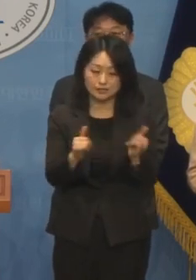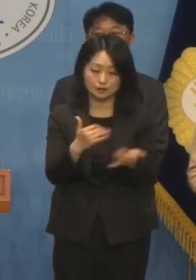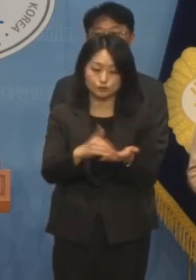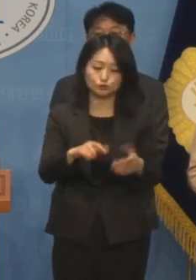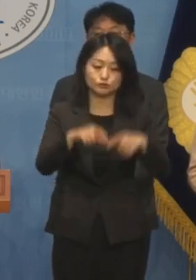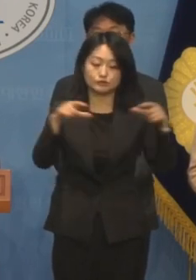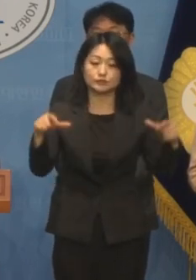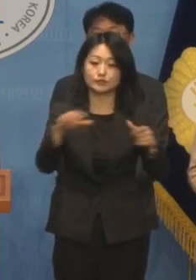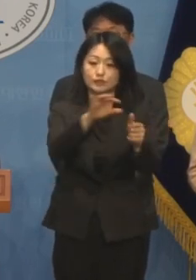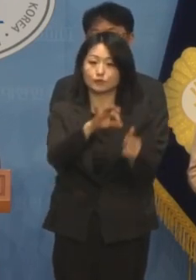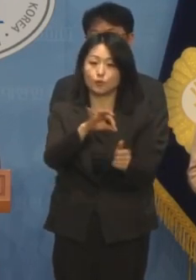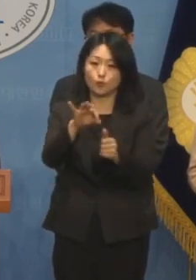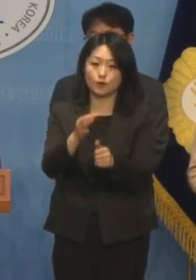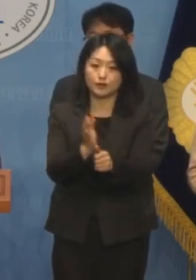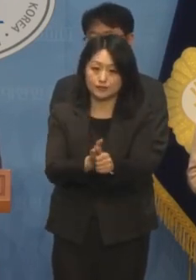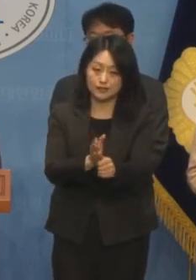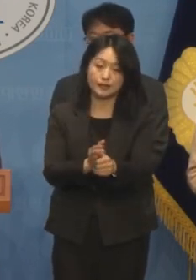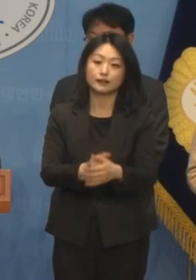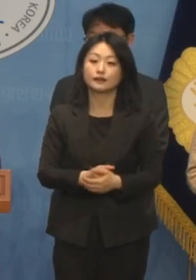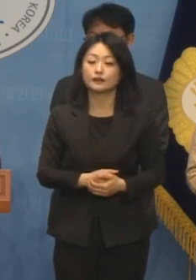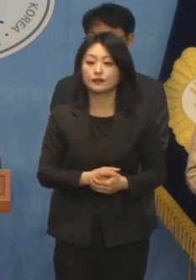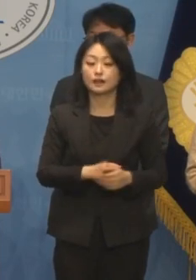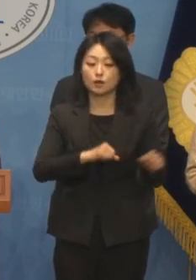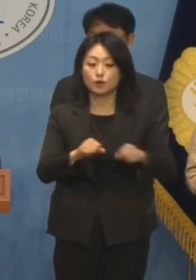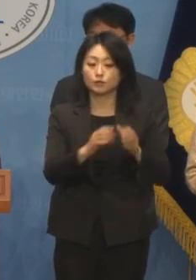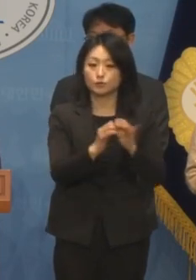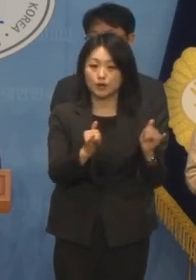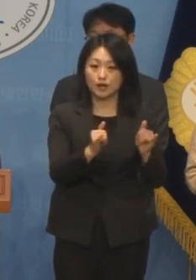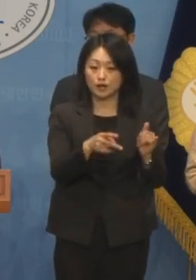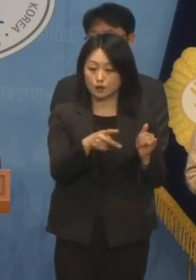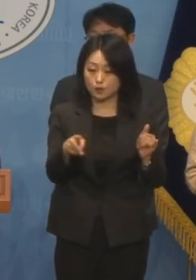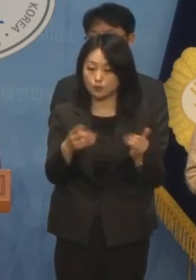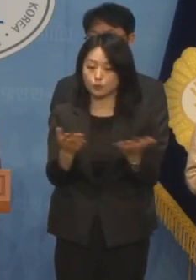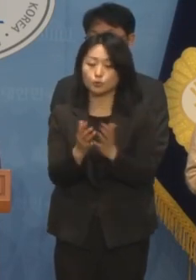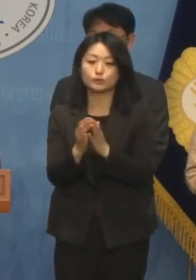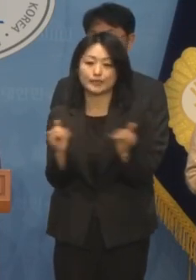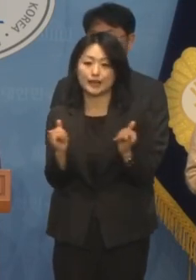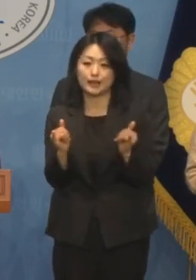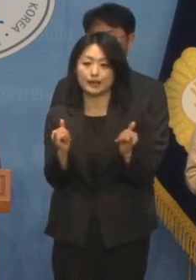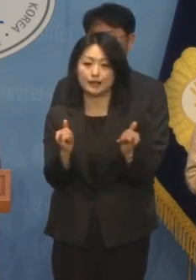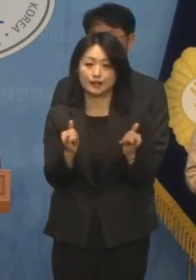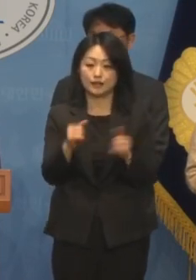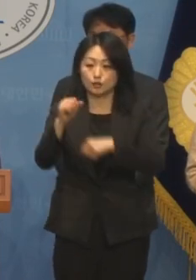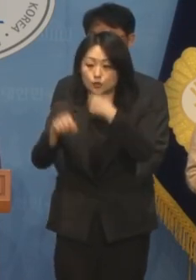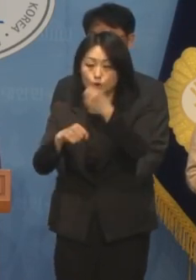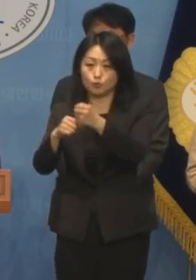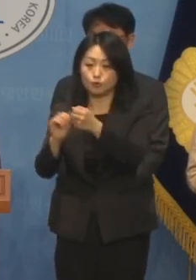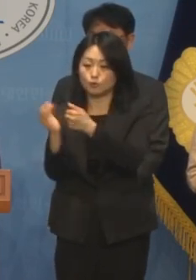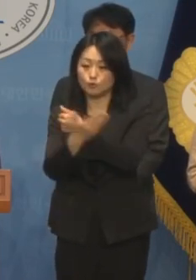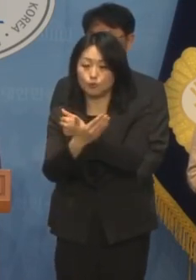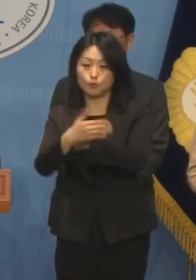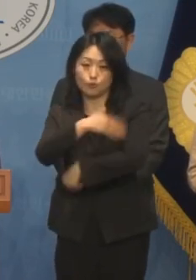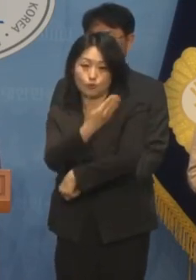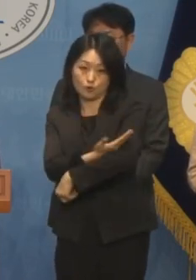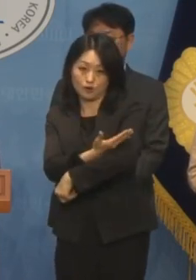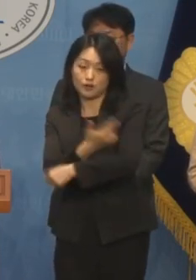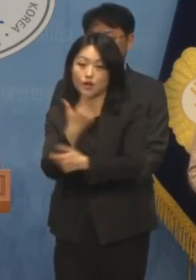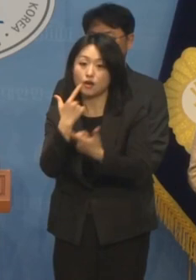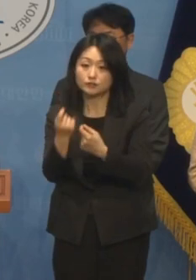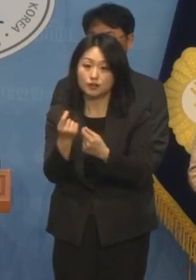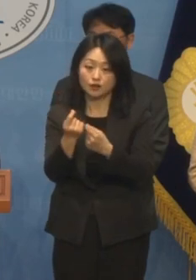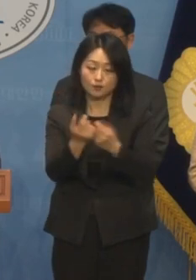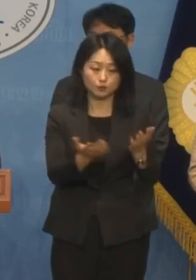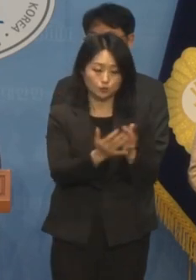충원하라. 셋, 활동가도 노동자다. 동물에게 동물권이 있듯 노동자에게 노동권이 있음을